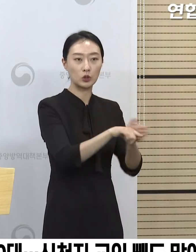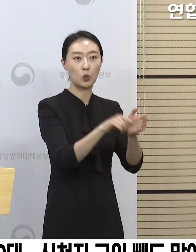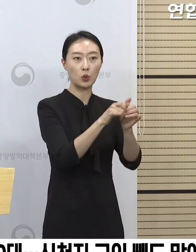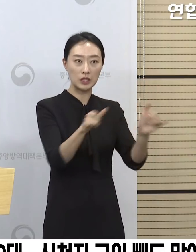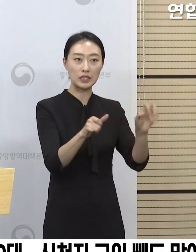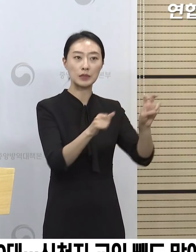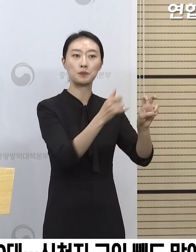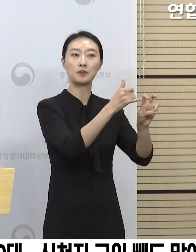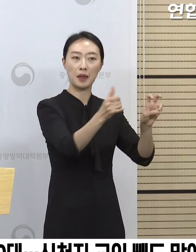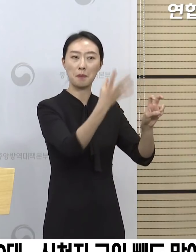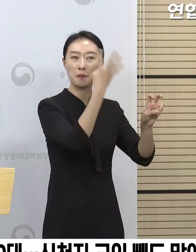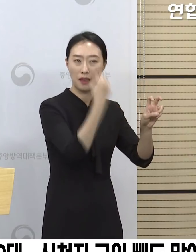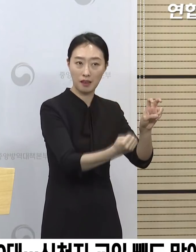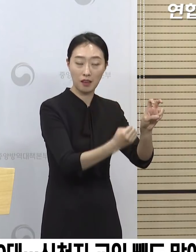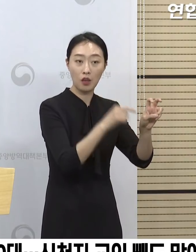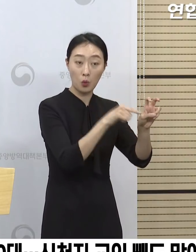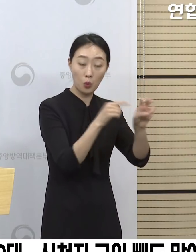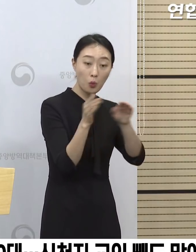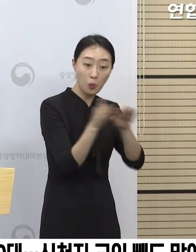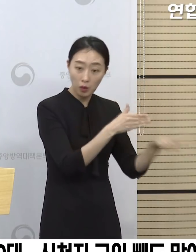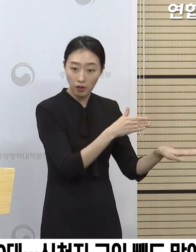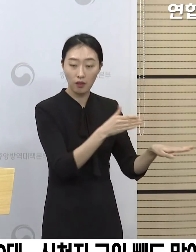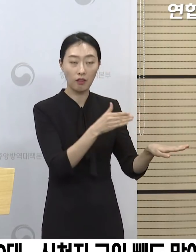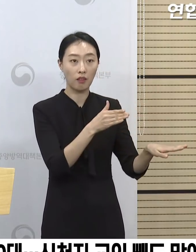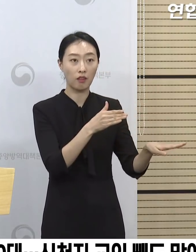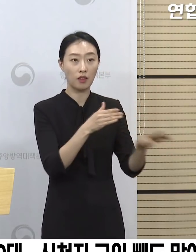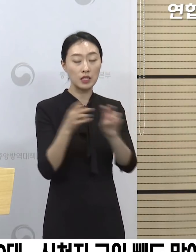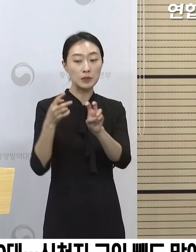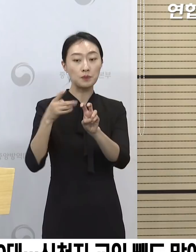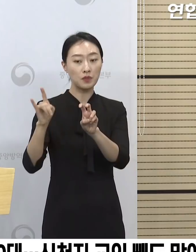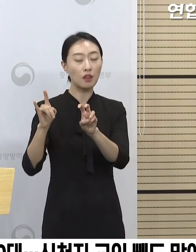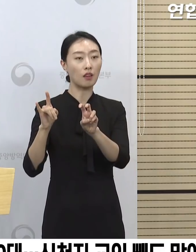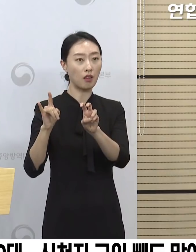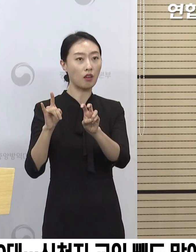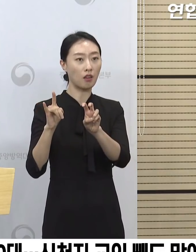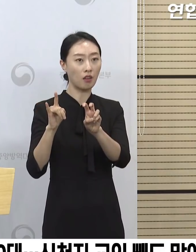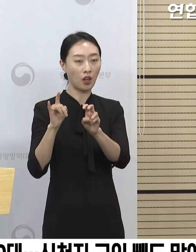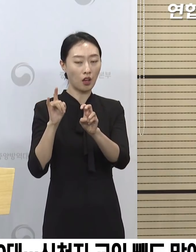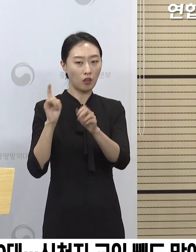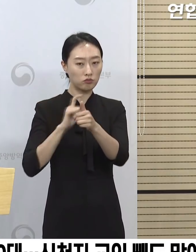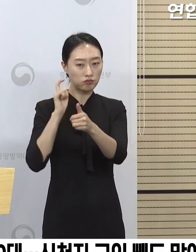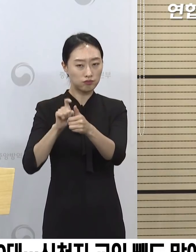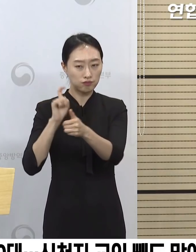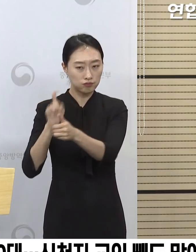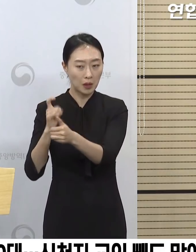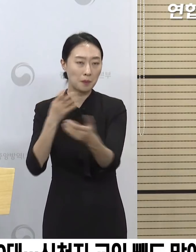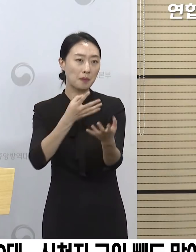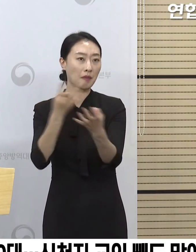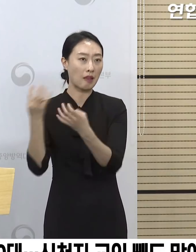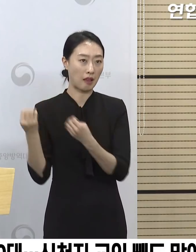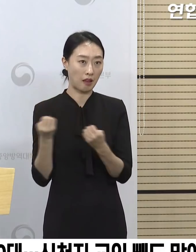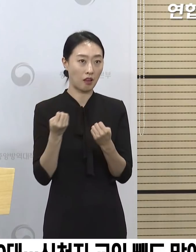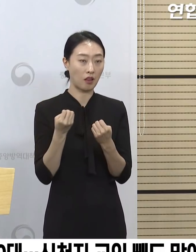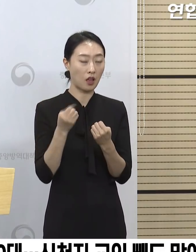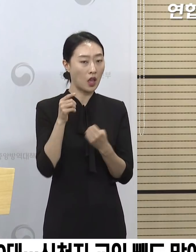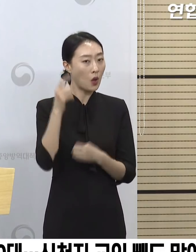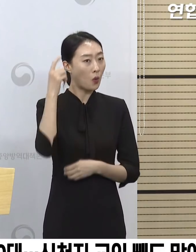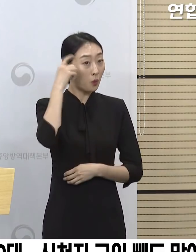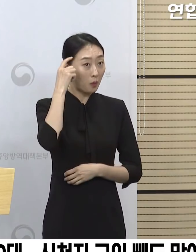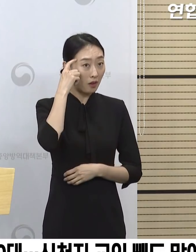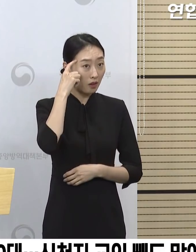많은 점도 있지만 신천지 교인을 빼더라도 20대가 상당히 많은 걸로 되어 있습니다. 이 부분은